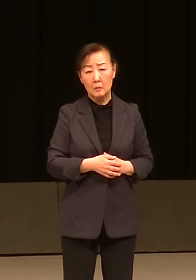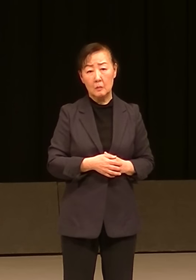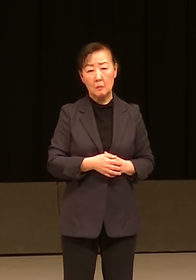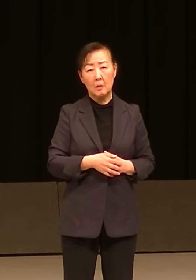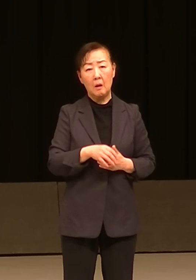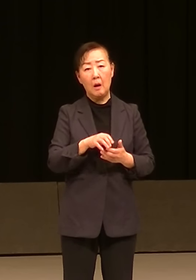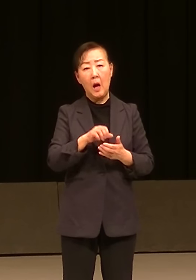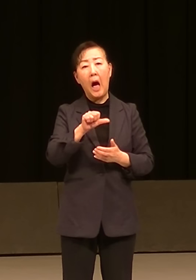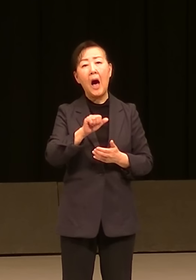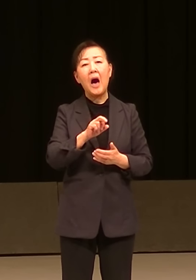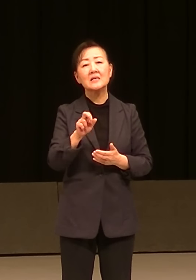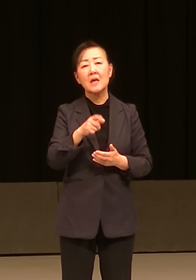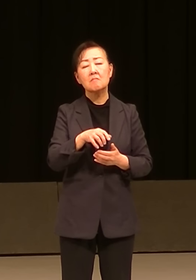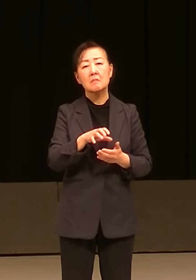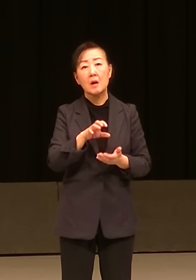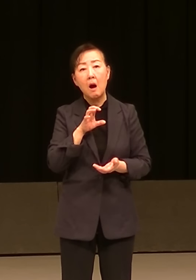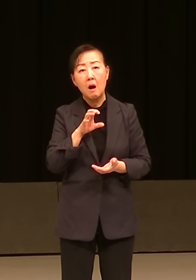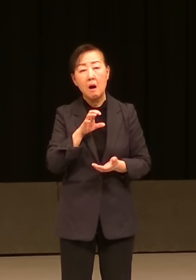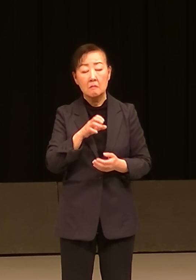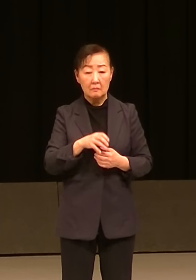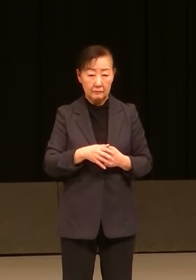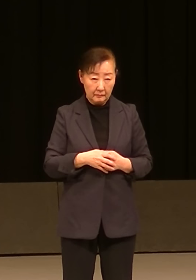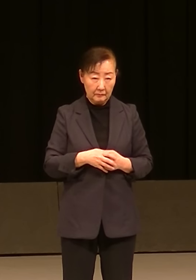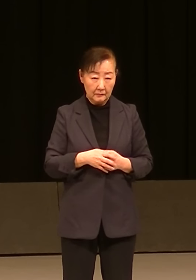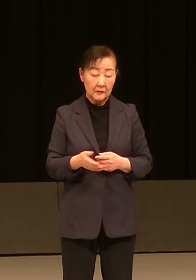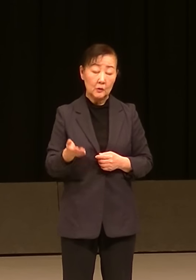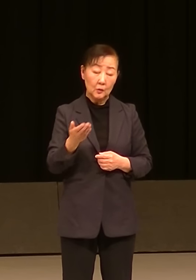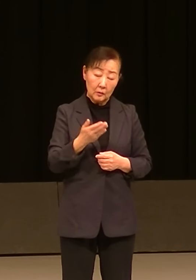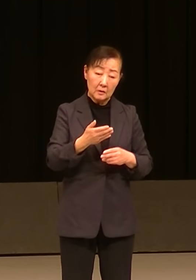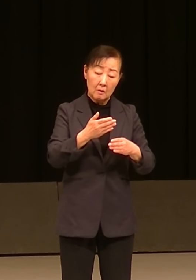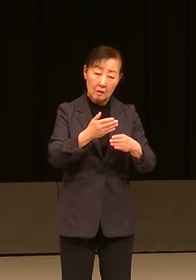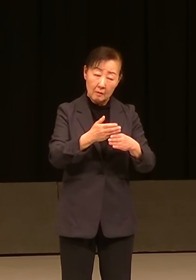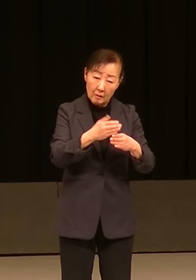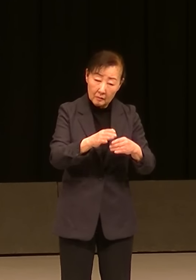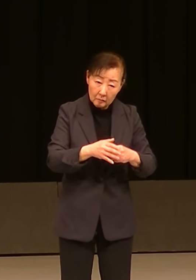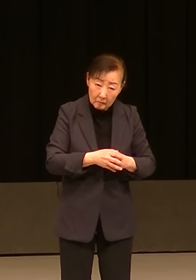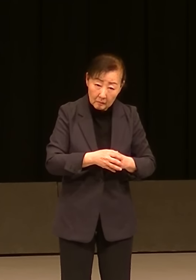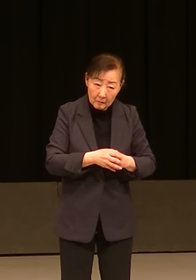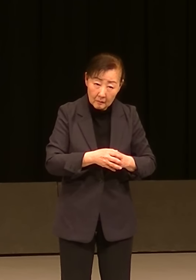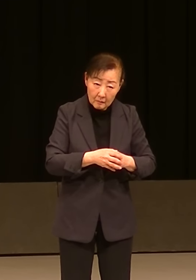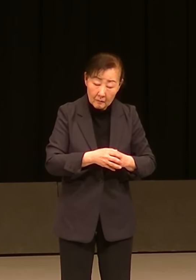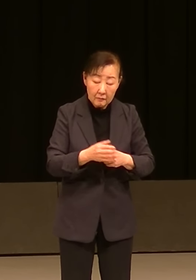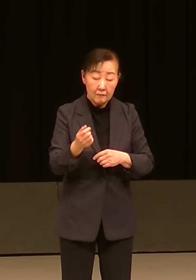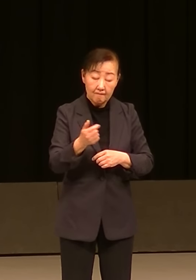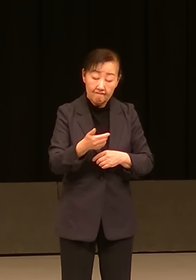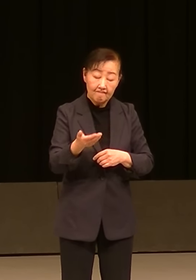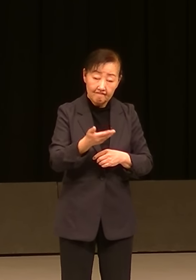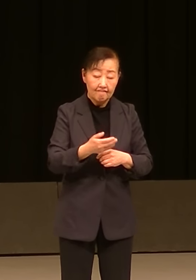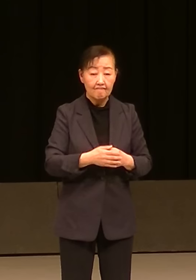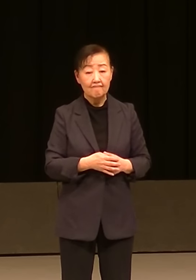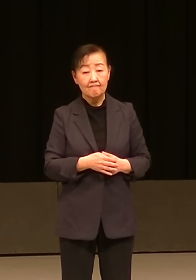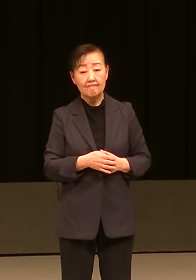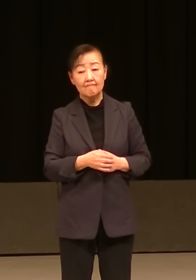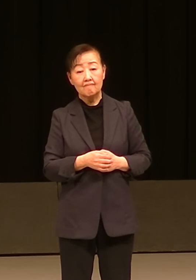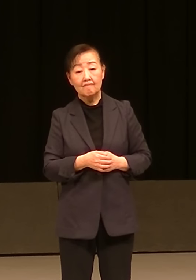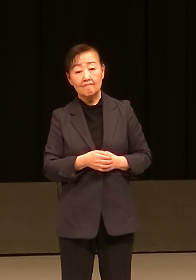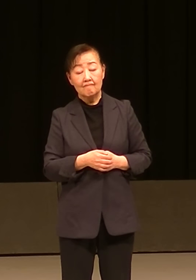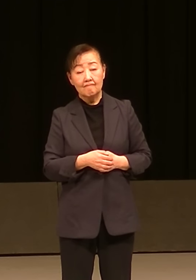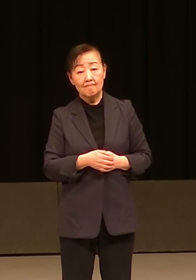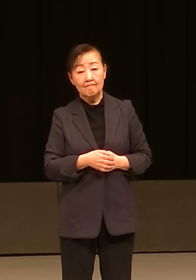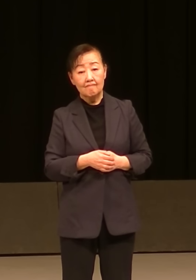唖然が来たわけですね。でそのうちだんだんだんだんではないですけど、すぐ次に、この馬、